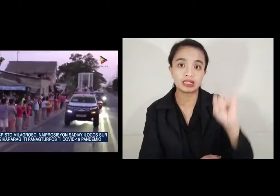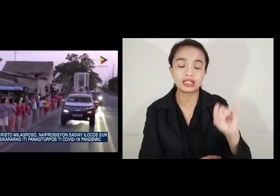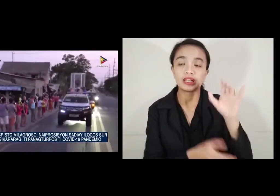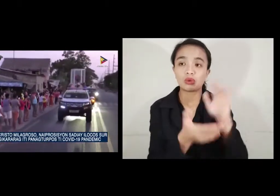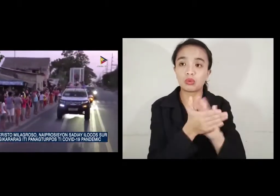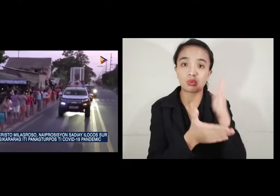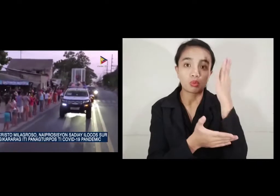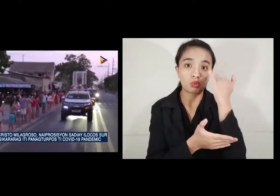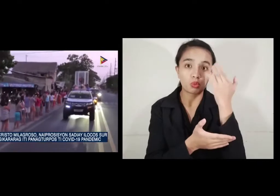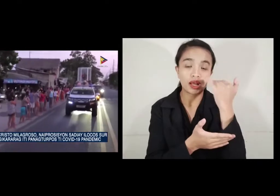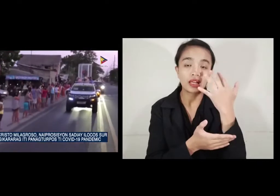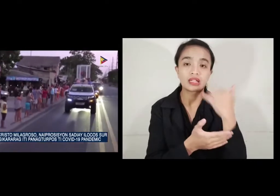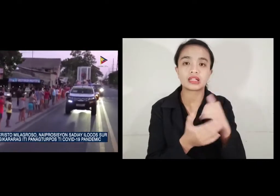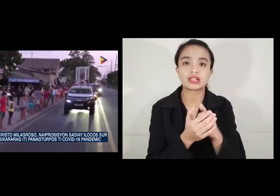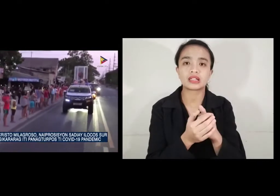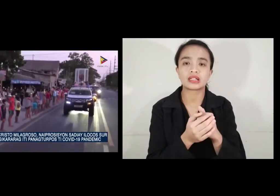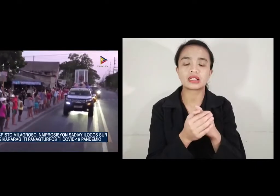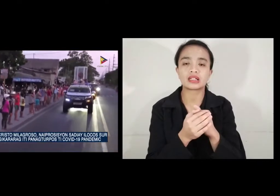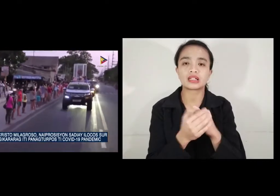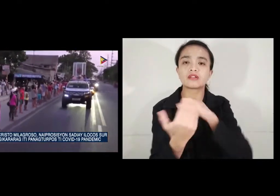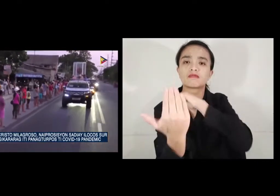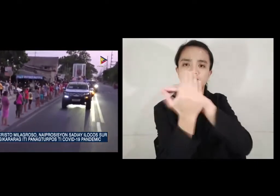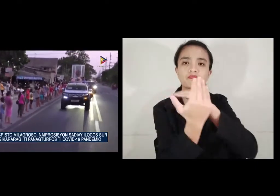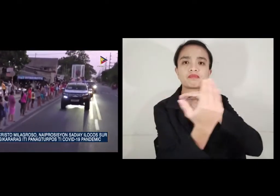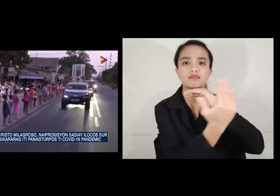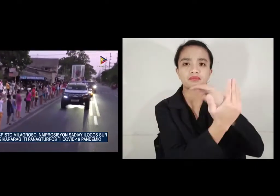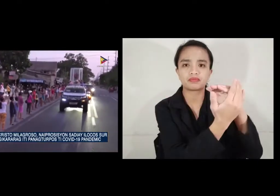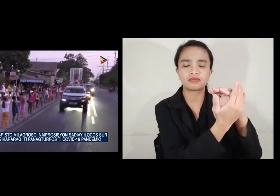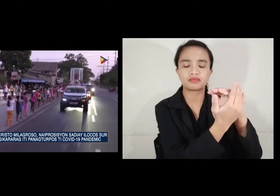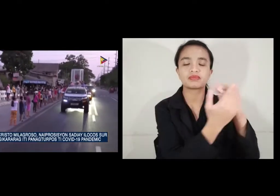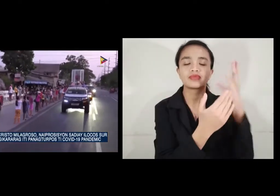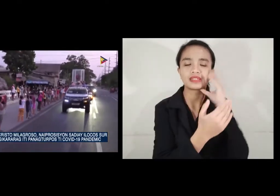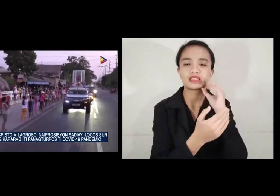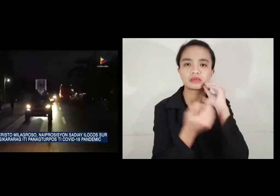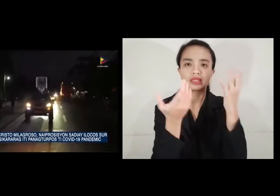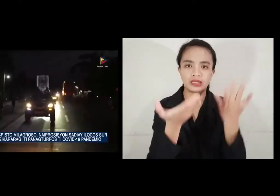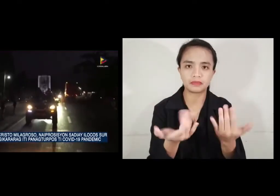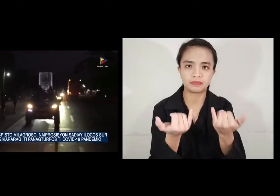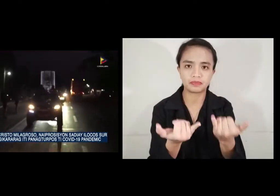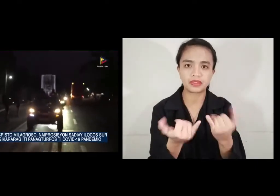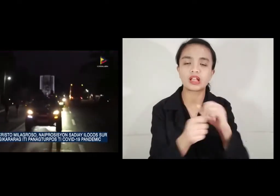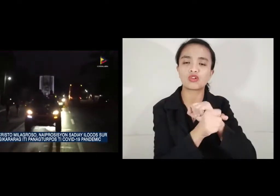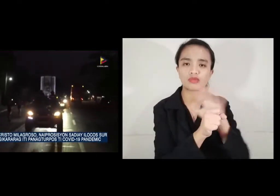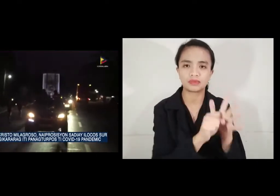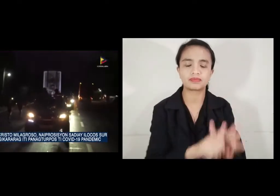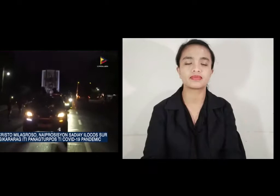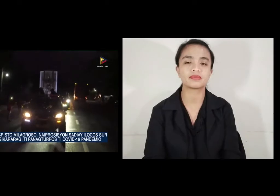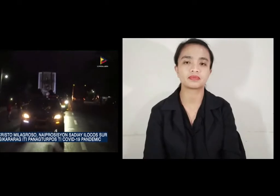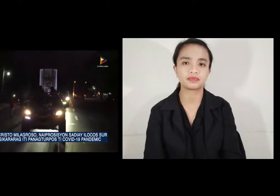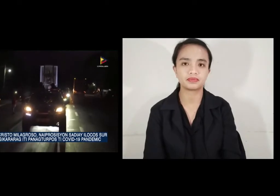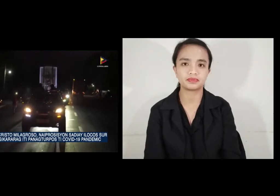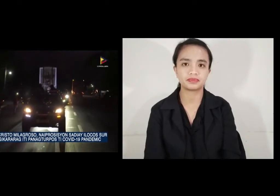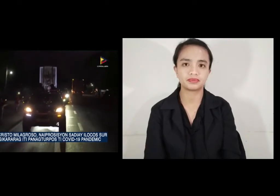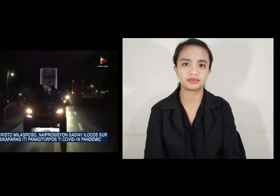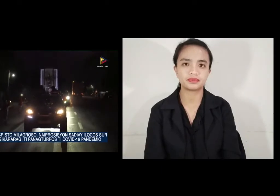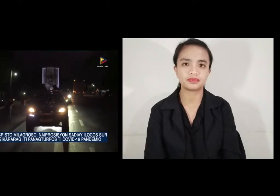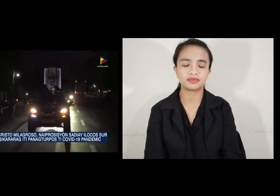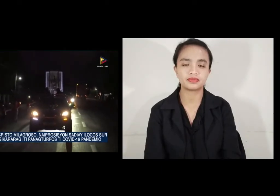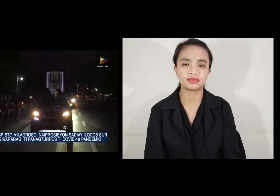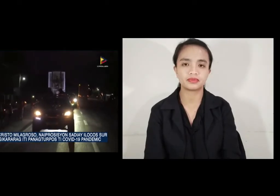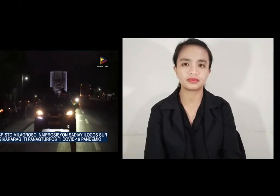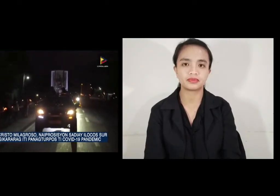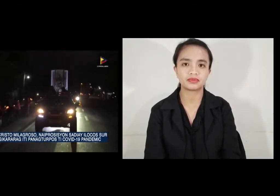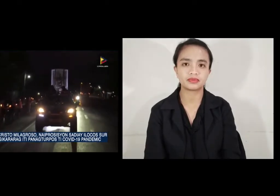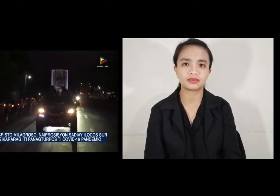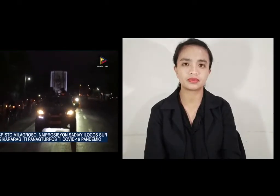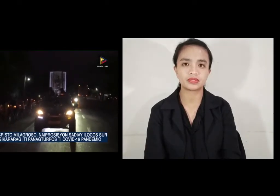Ilocos Sur, tapos digas agad iti spiritual nga wagas ket malabanan dahil yung agrarairay tata COVID-19. Ket kasi